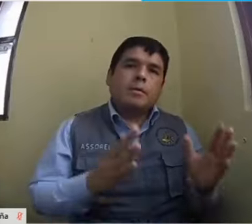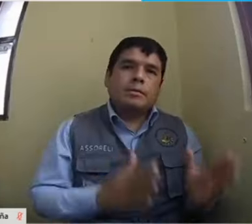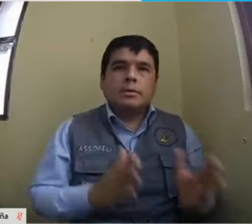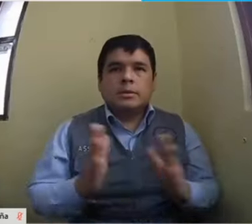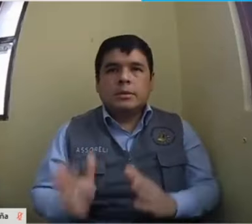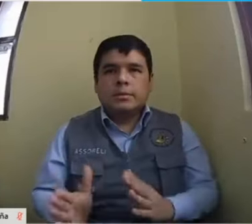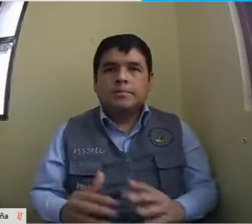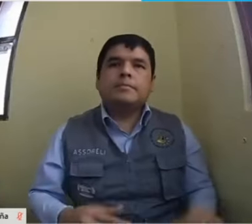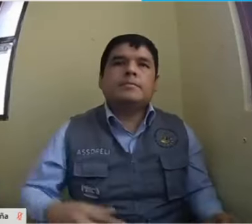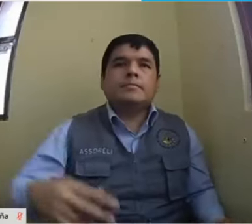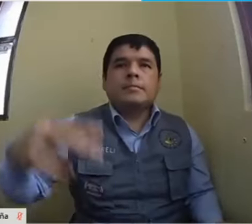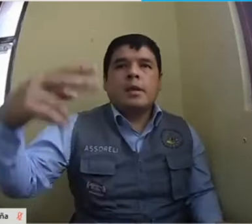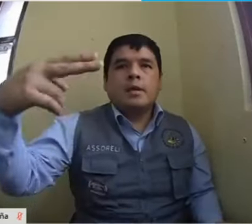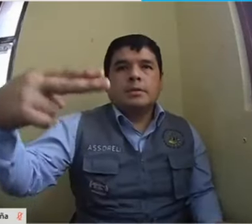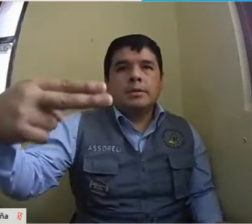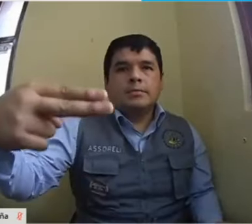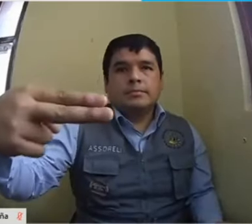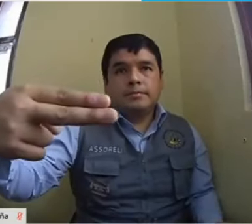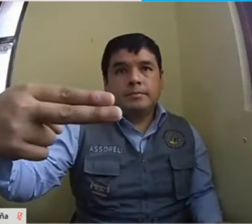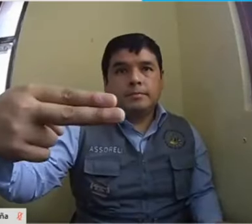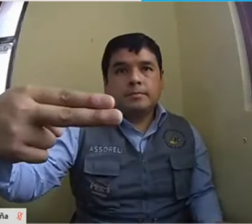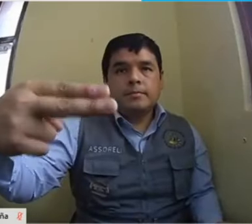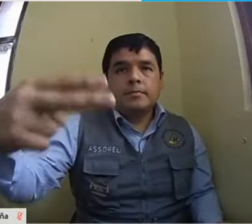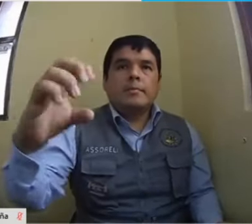Hombre es con el índice en la parte superior del labio